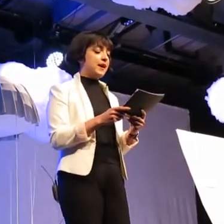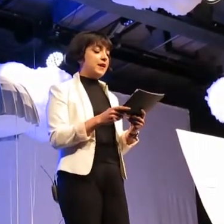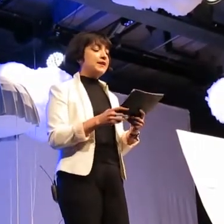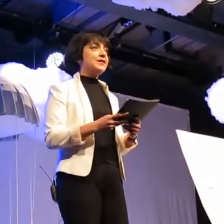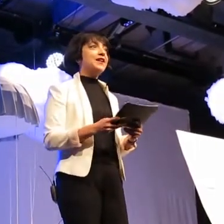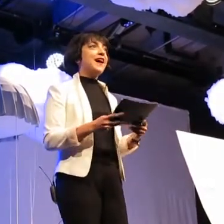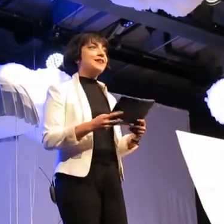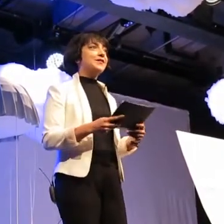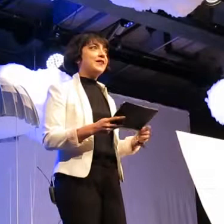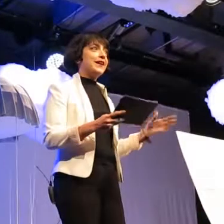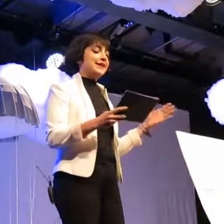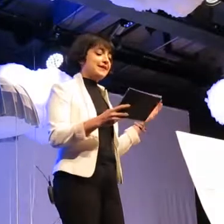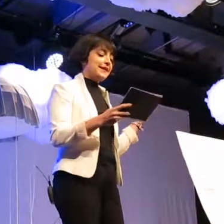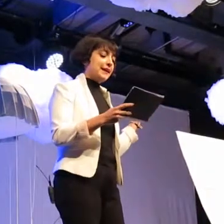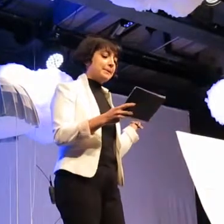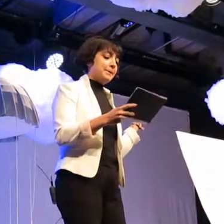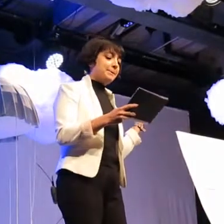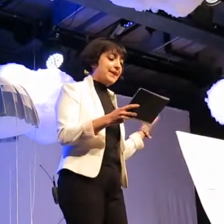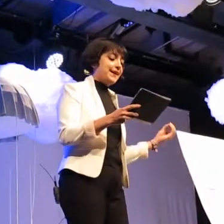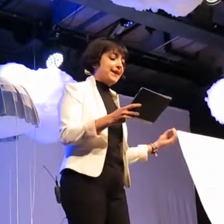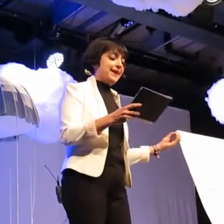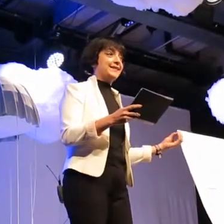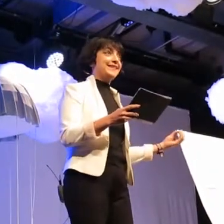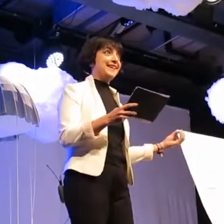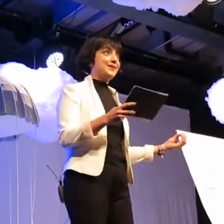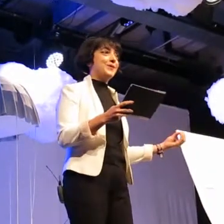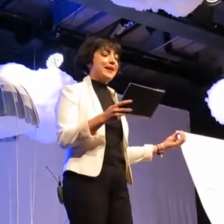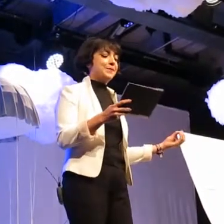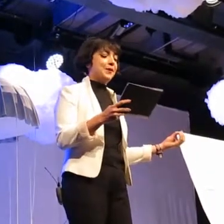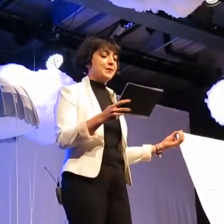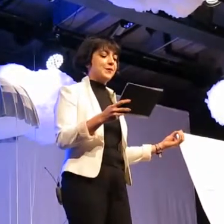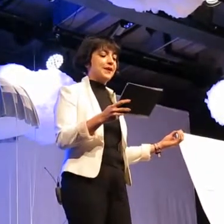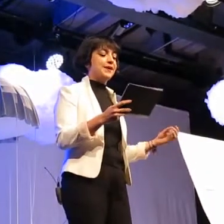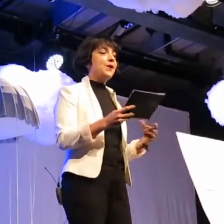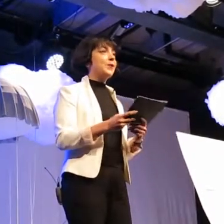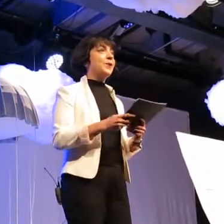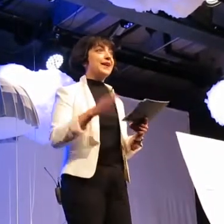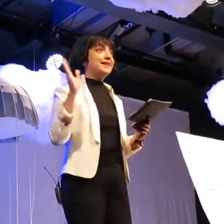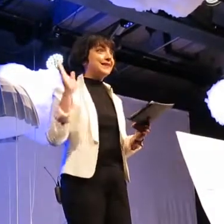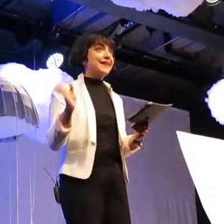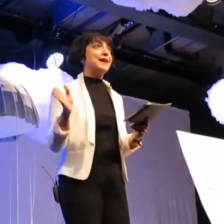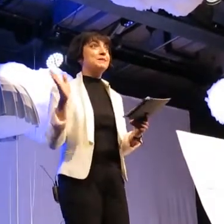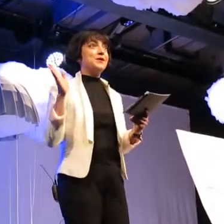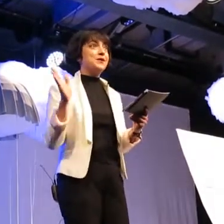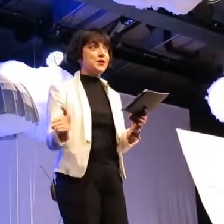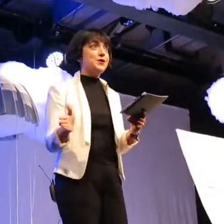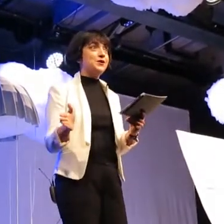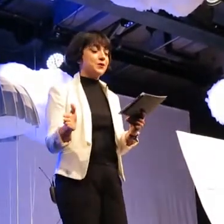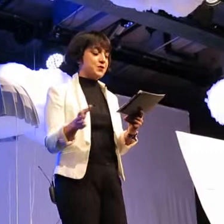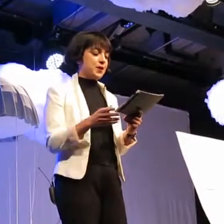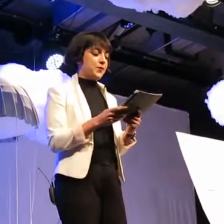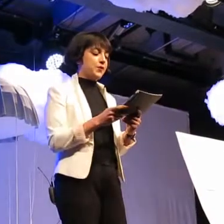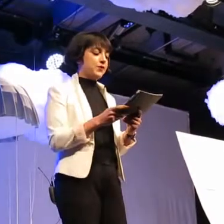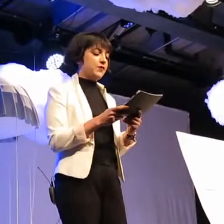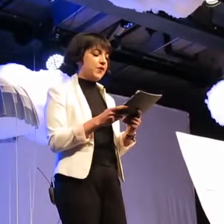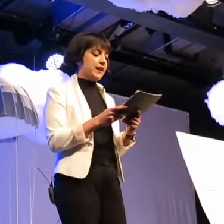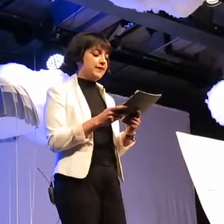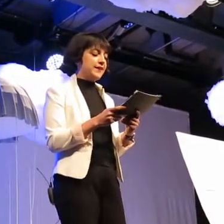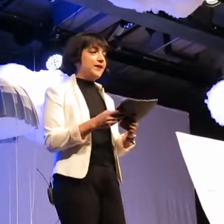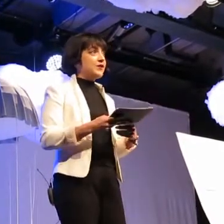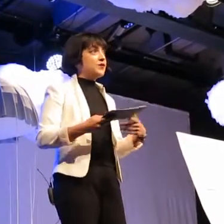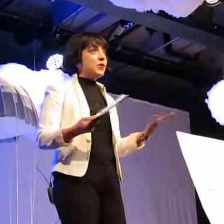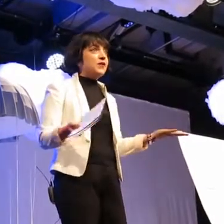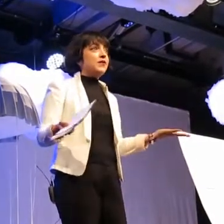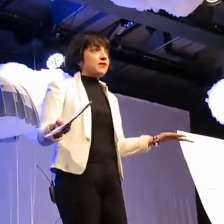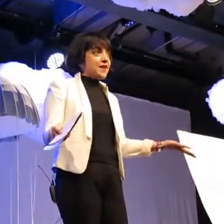2060. Det skulle alltså vara extremt billigt att nå klimatmålen och extremt dyrt att köra på som